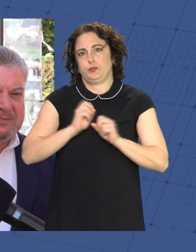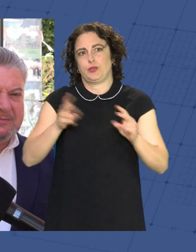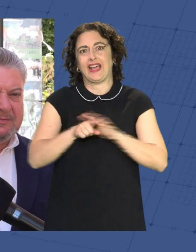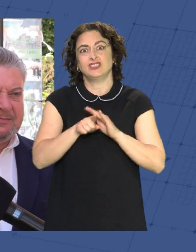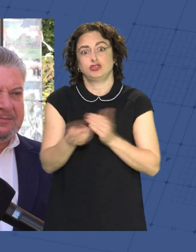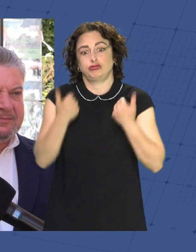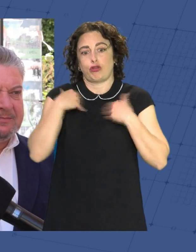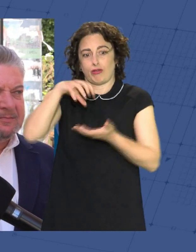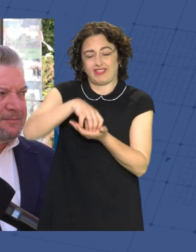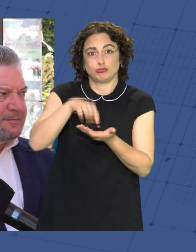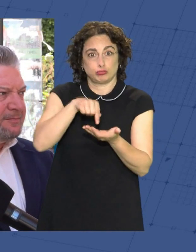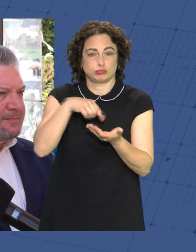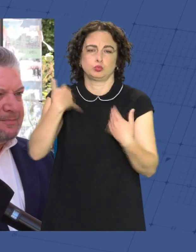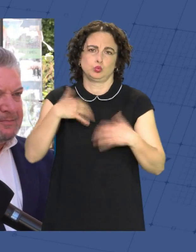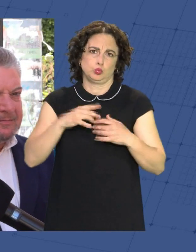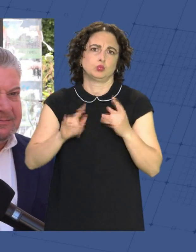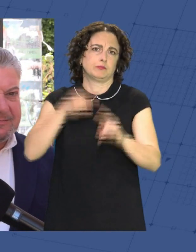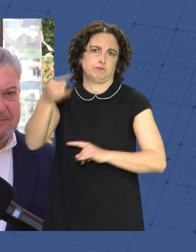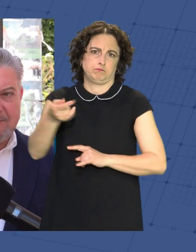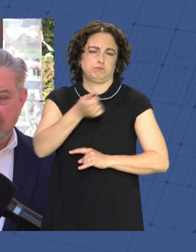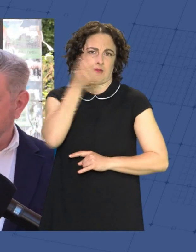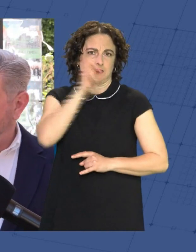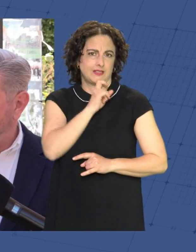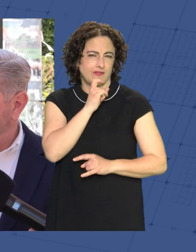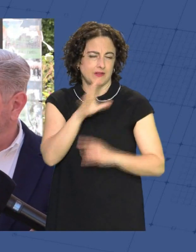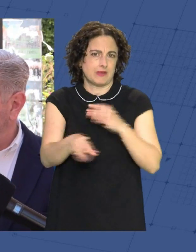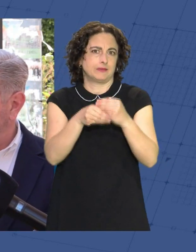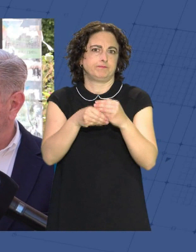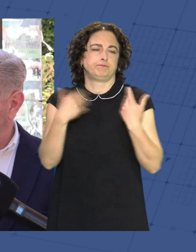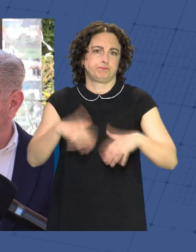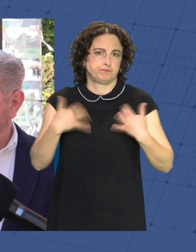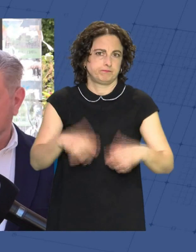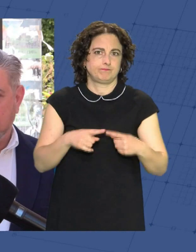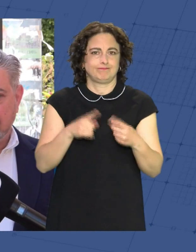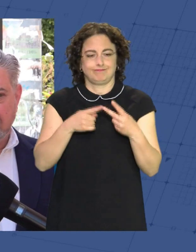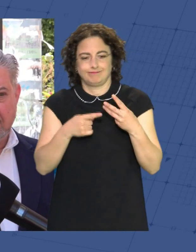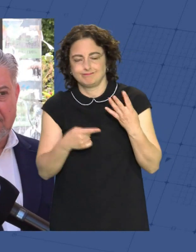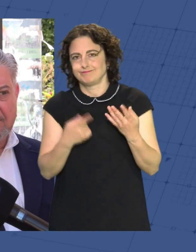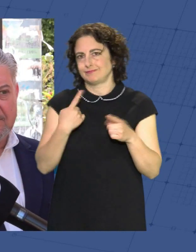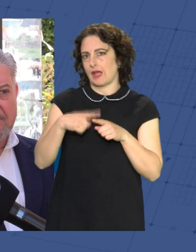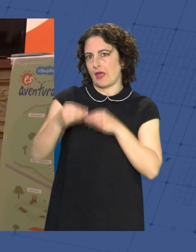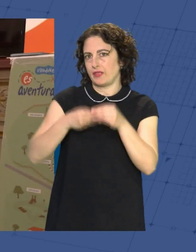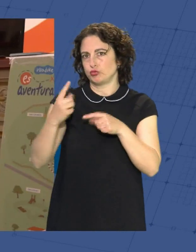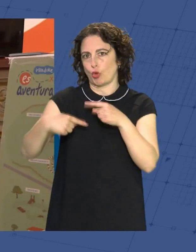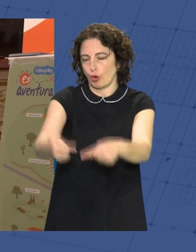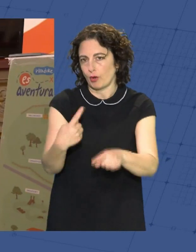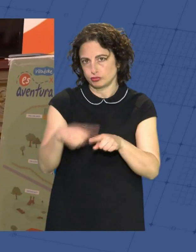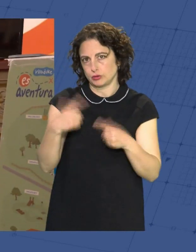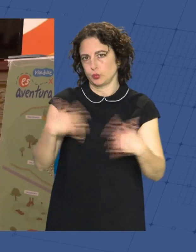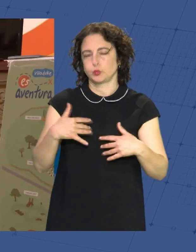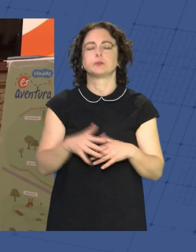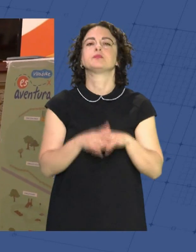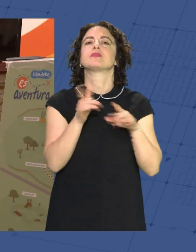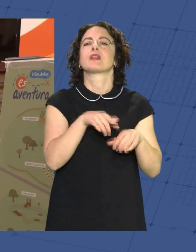se convierte en aún más, porque añaden a su mochila una serie de que hacer el diario. Además, se